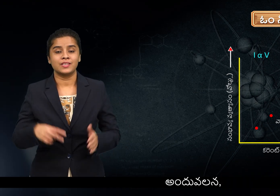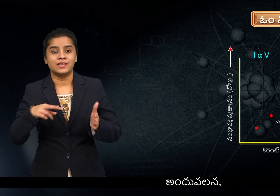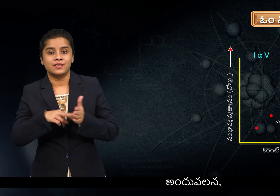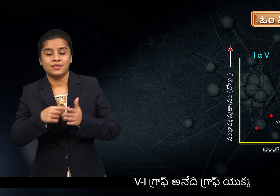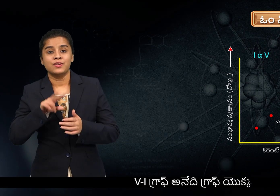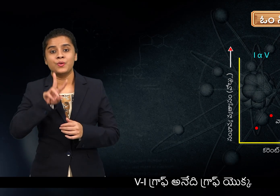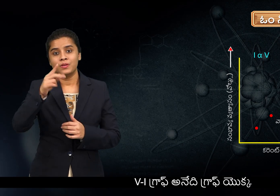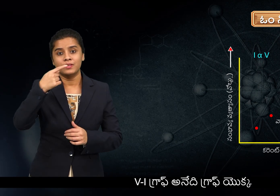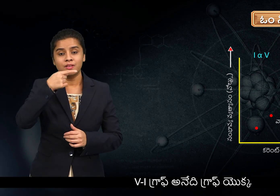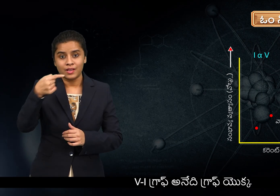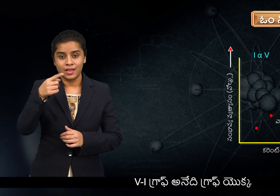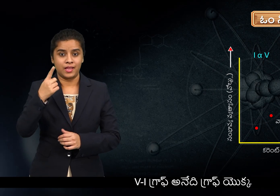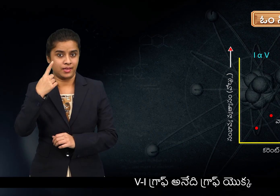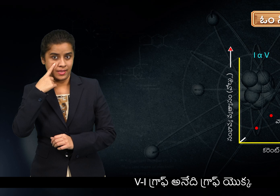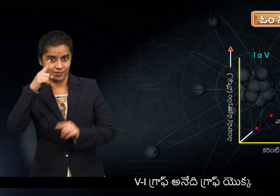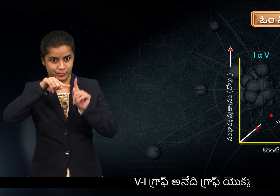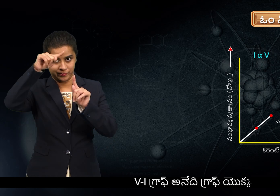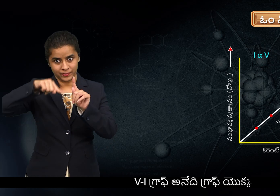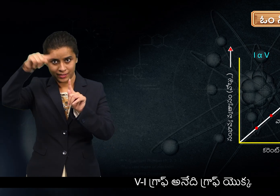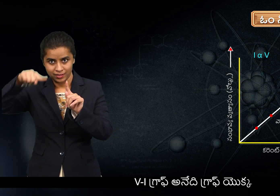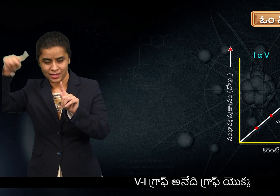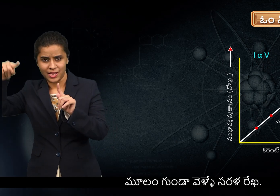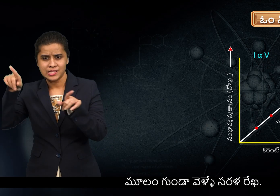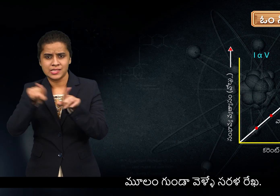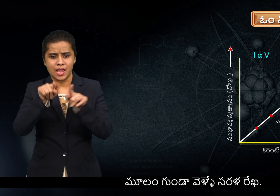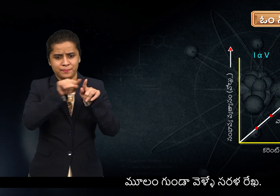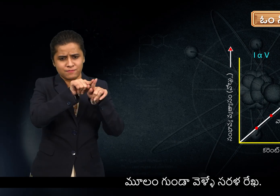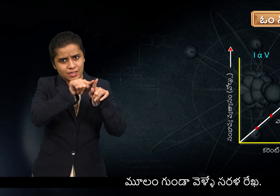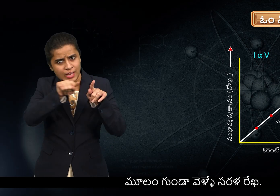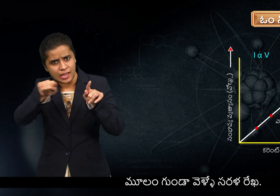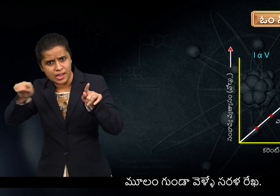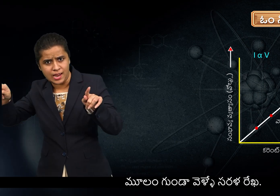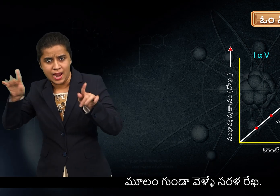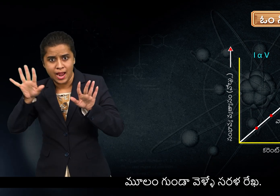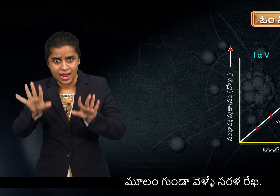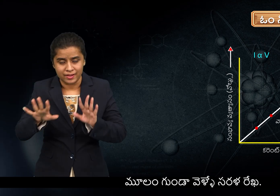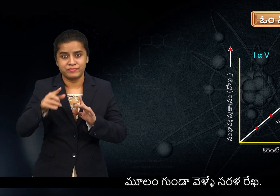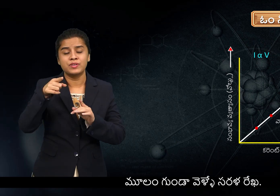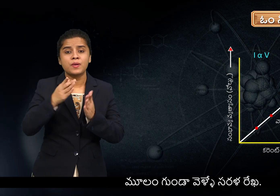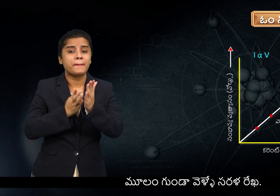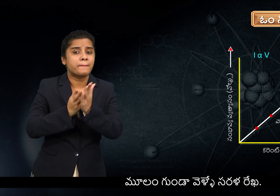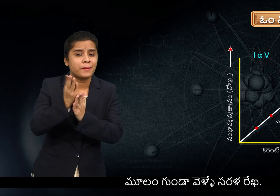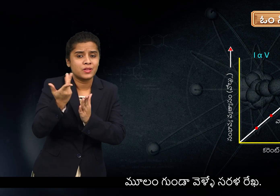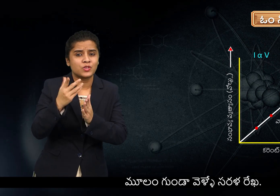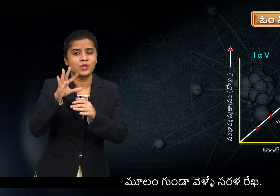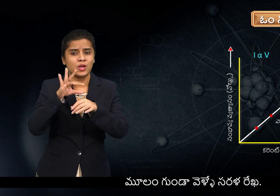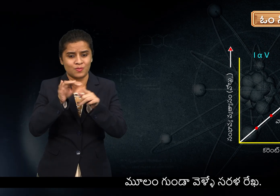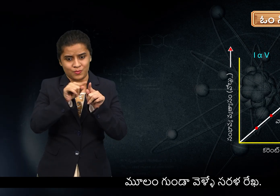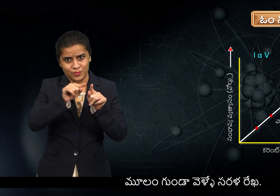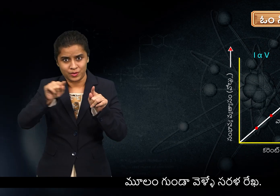అందువలన VI గ్రాఫ్ అనేది గ్రాఫ్ యొక్క మూలం గుండా వెళ్ళే సరళ రేఖ.